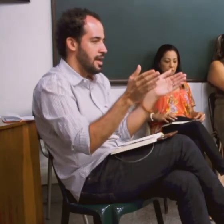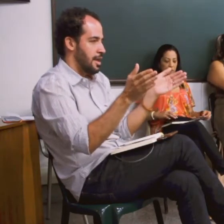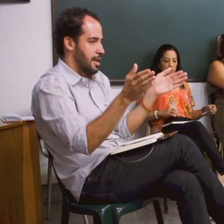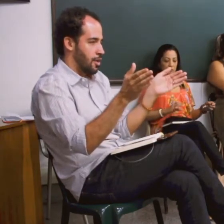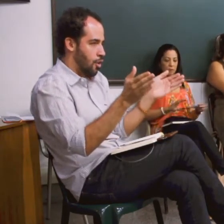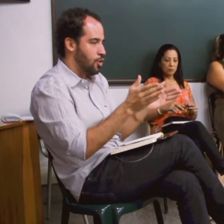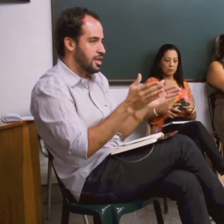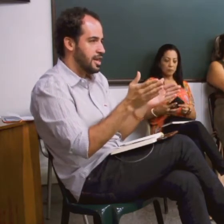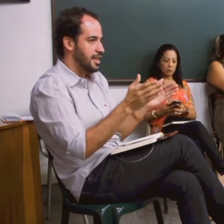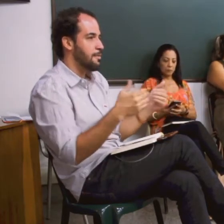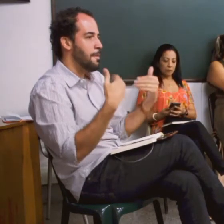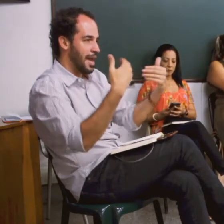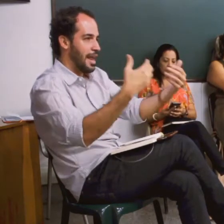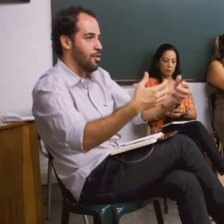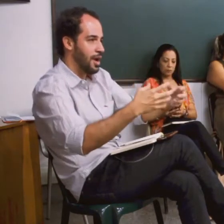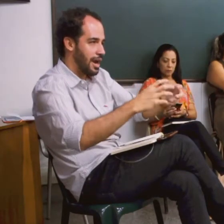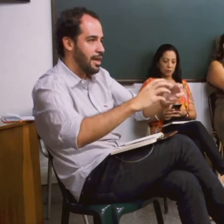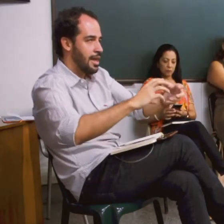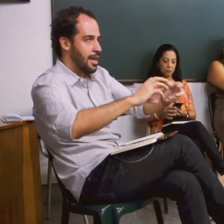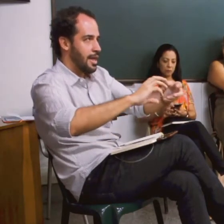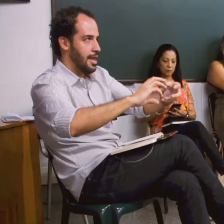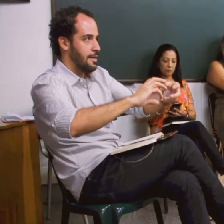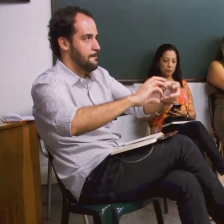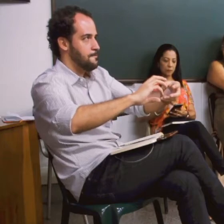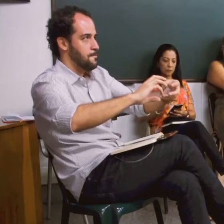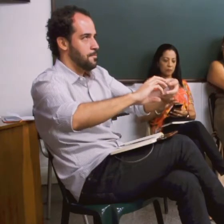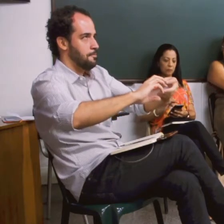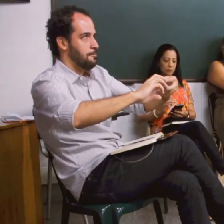ser cortas en el tiempo para que lograra